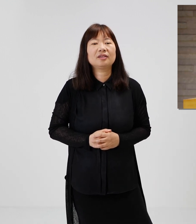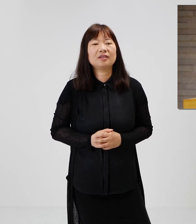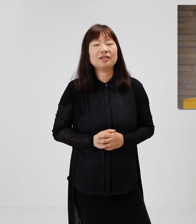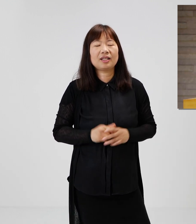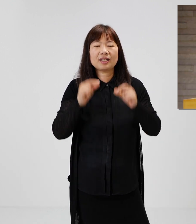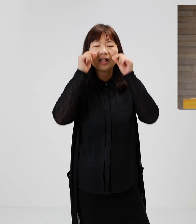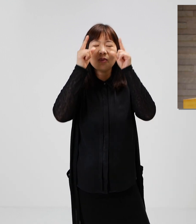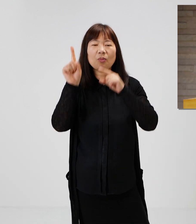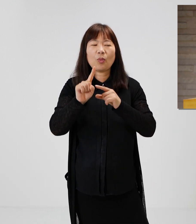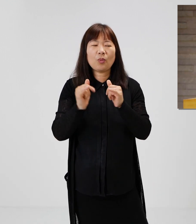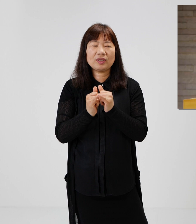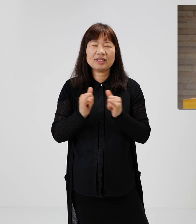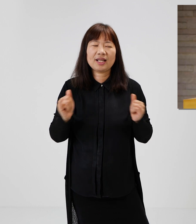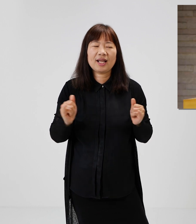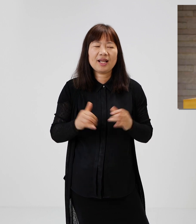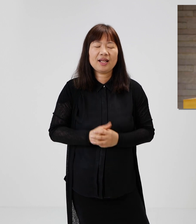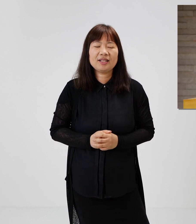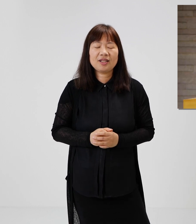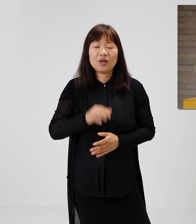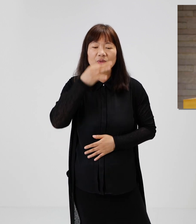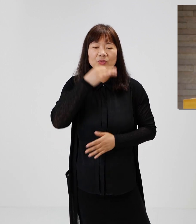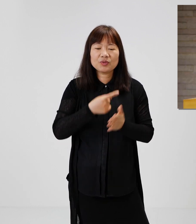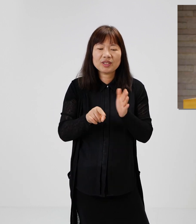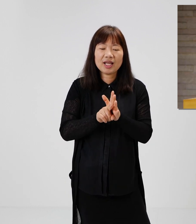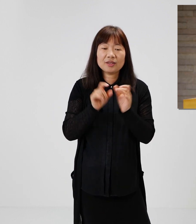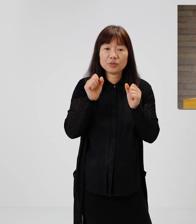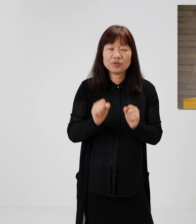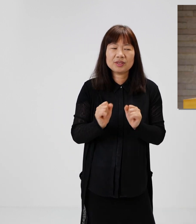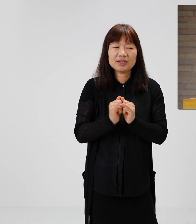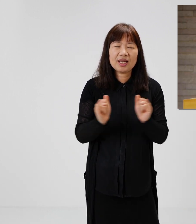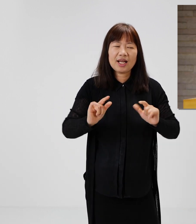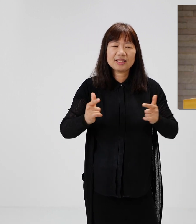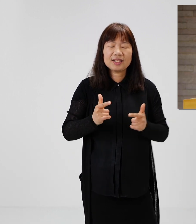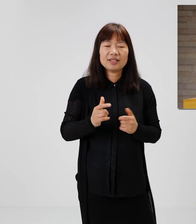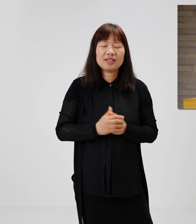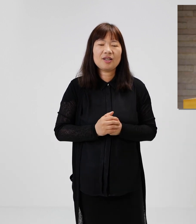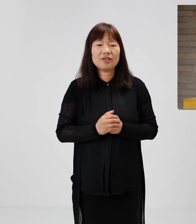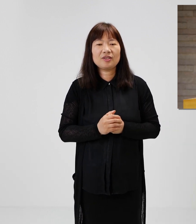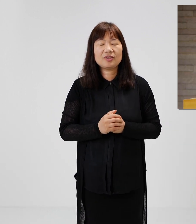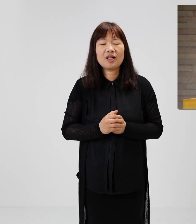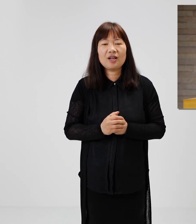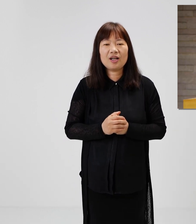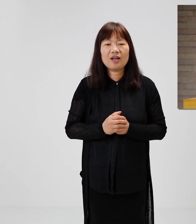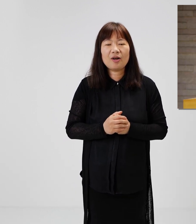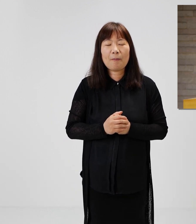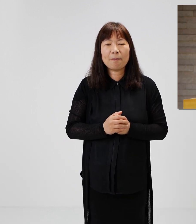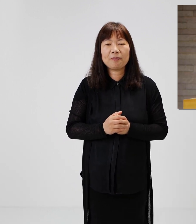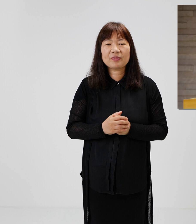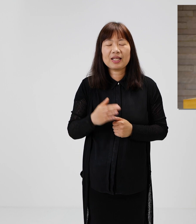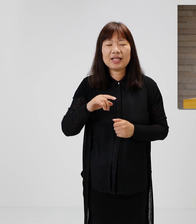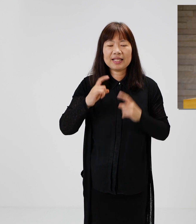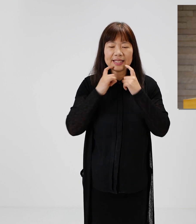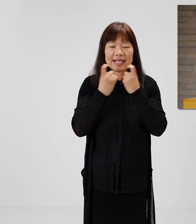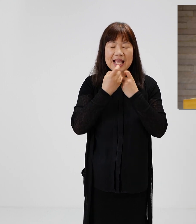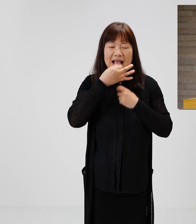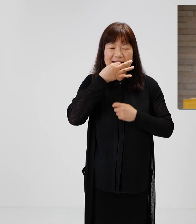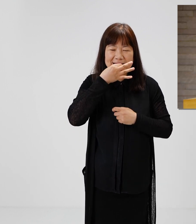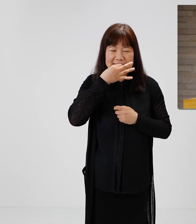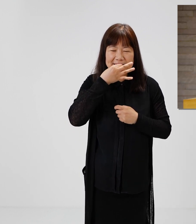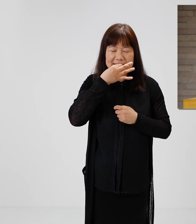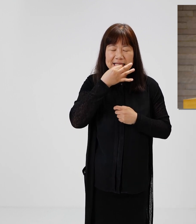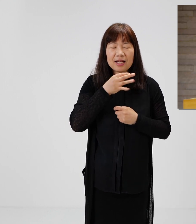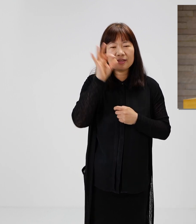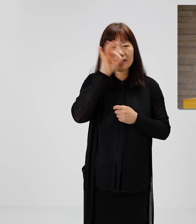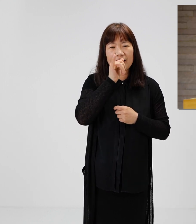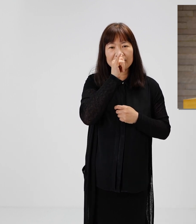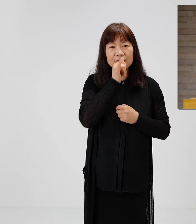깨닫는 게 뭐냐면 인간은 유익을 위한 존재가 아니라 이익을 위한 존재예요. 유익과 이익이 있을 때는 이익을